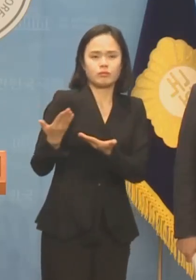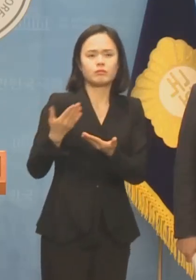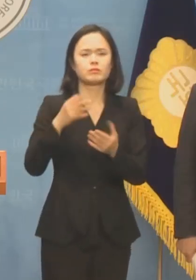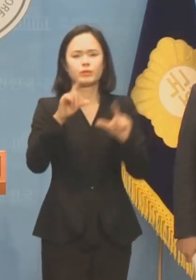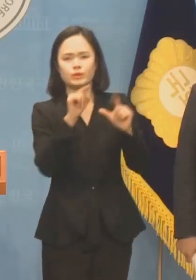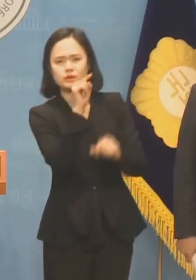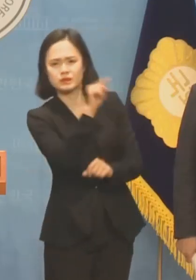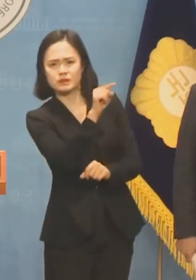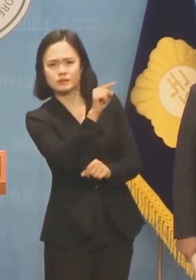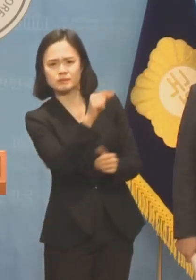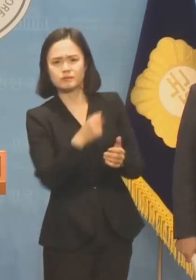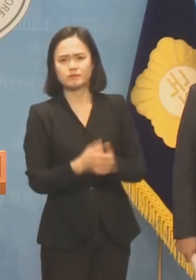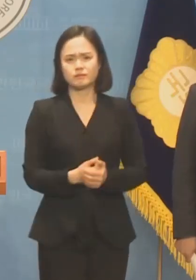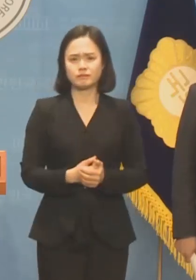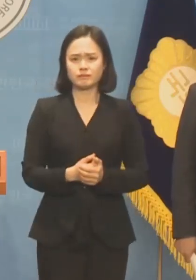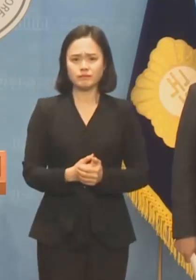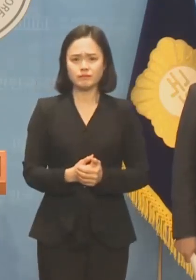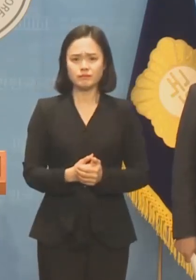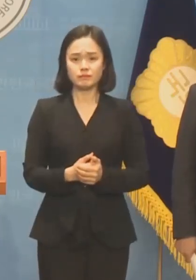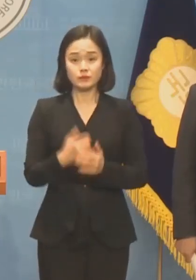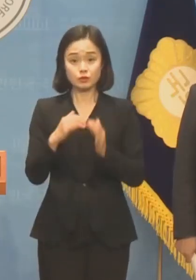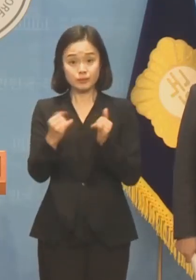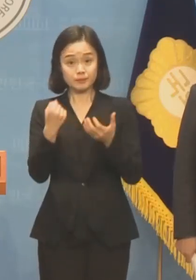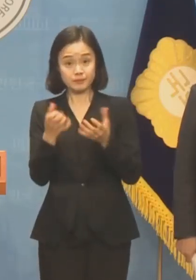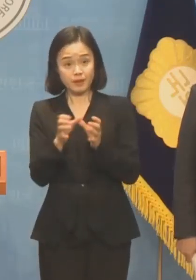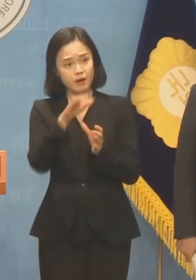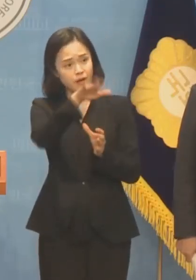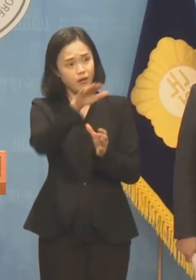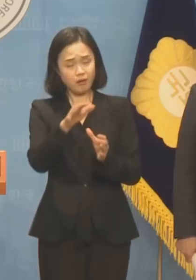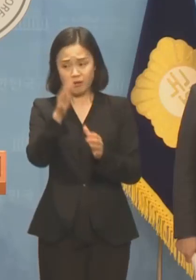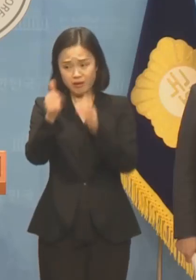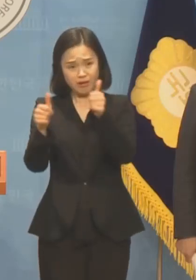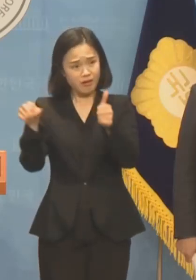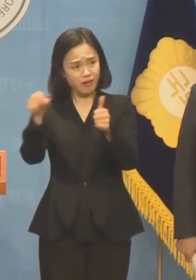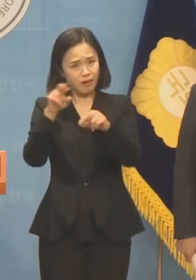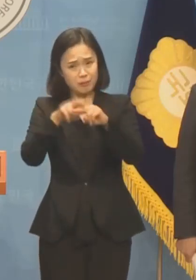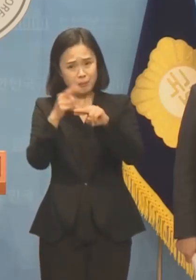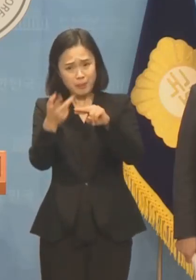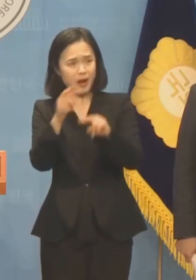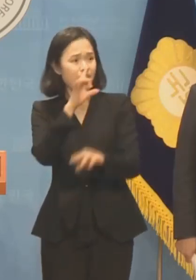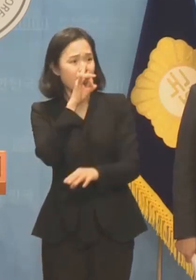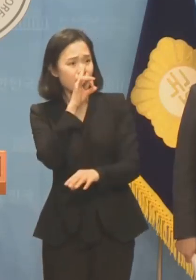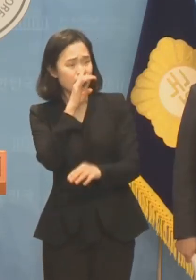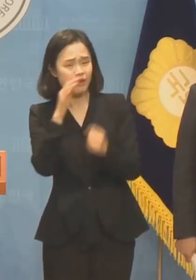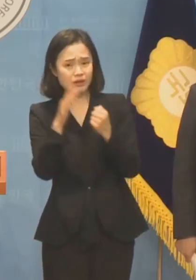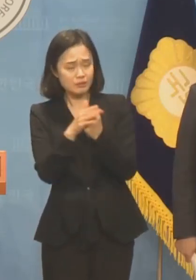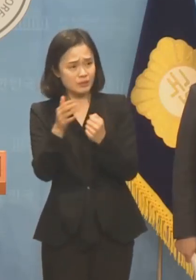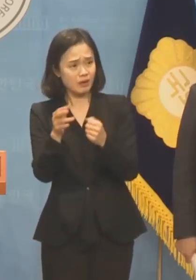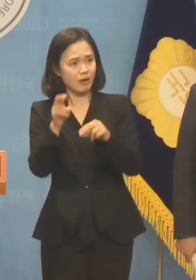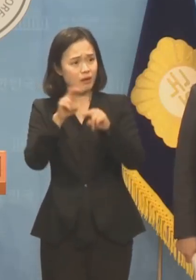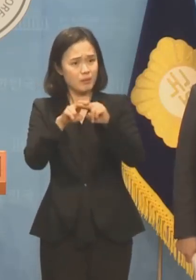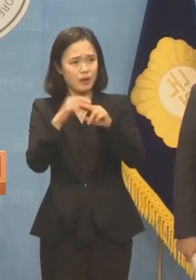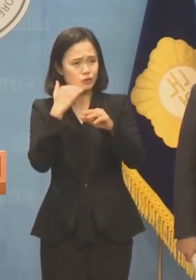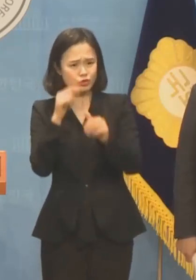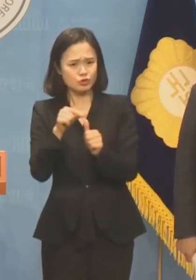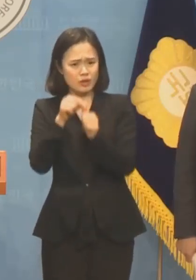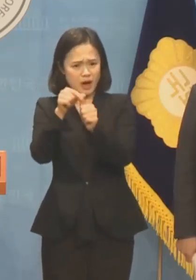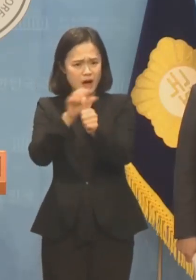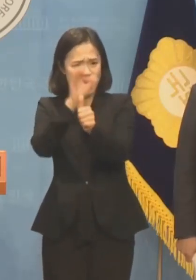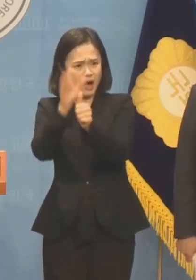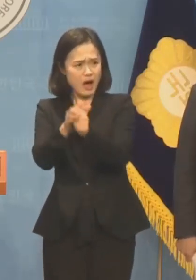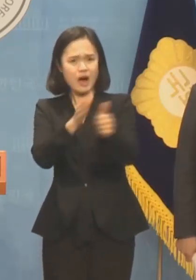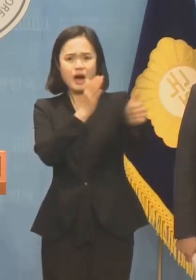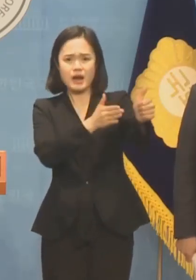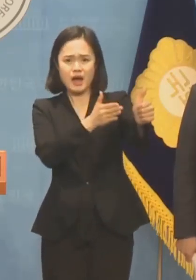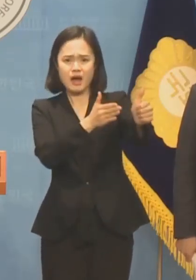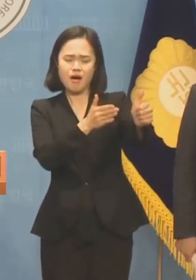대해서 우선적으로 임명해 줄 것을 민주당에 요청한 바가 있습니다. 북한의 도발에 단호히 대응하기 위한 대한민국의